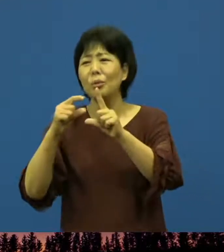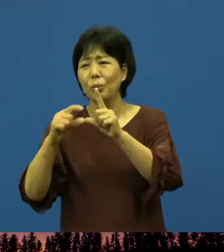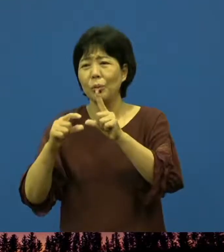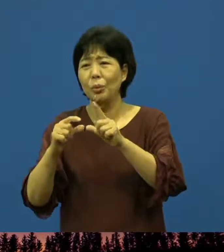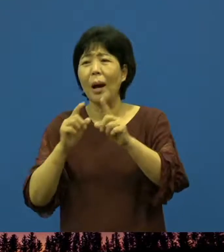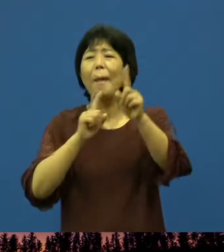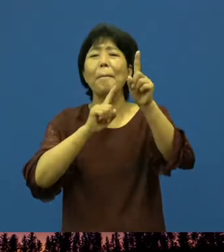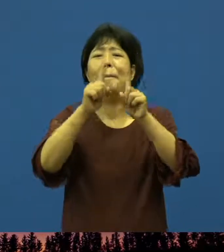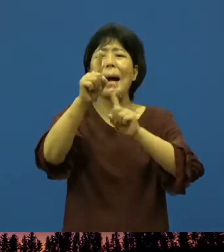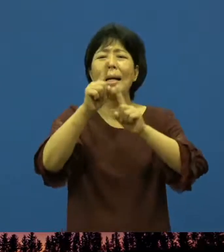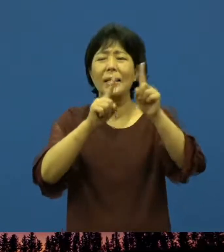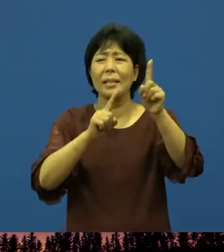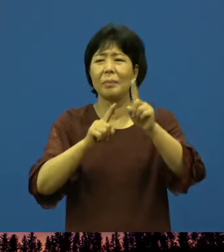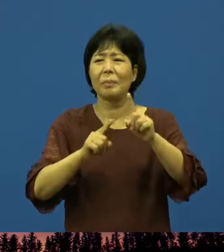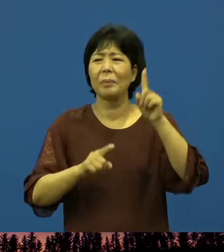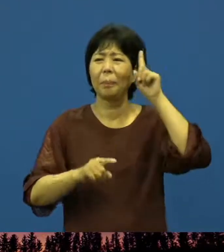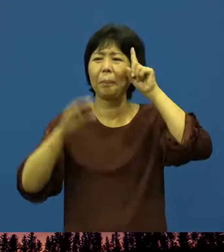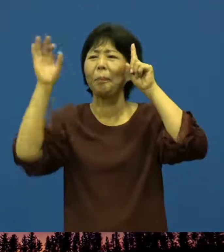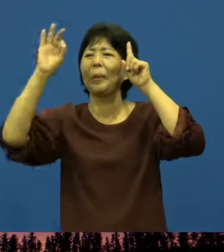절대화해야지.